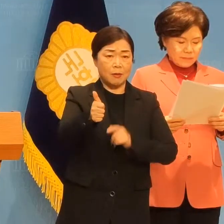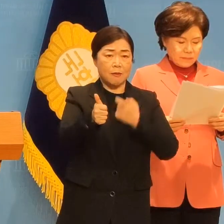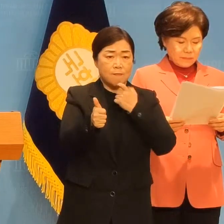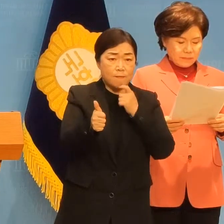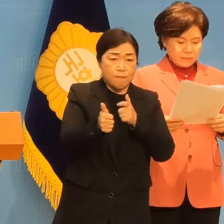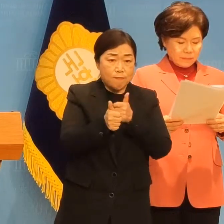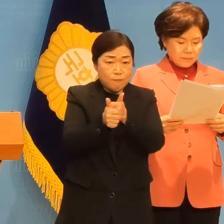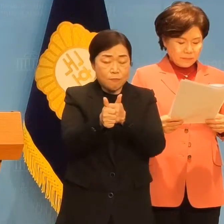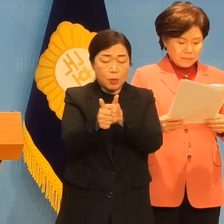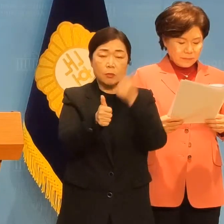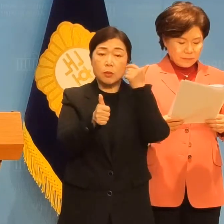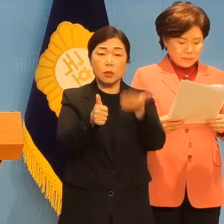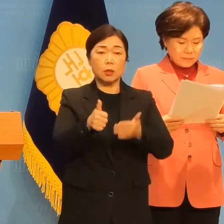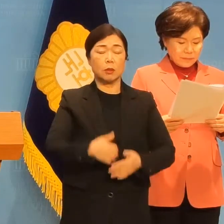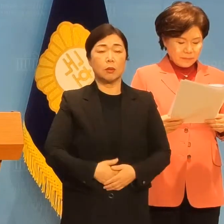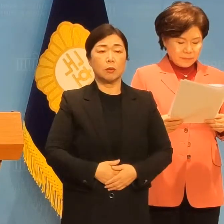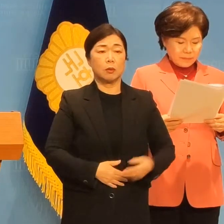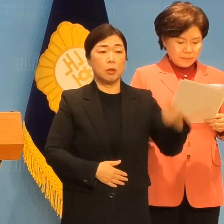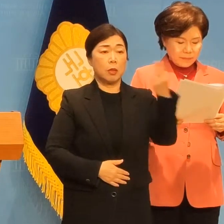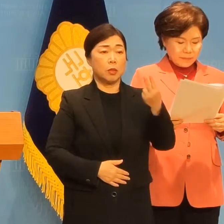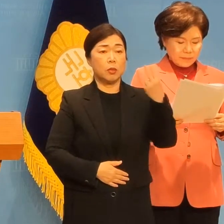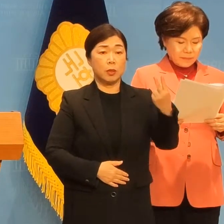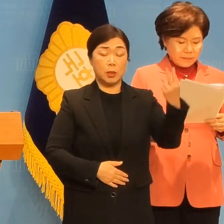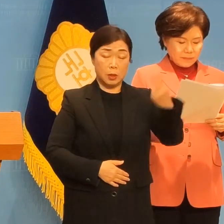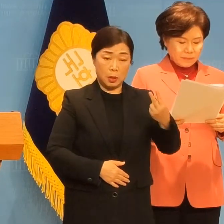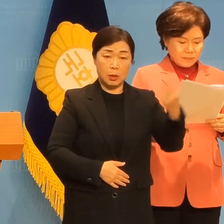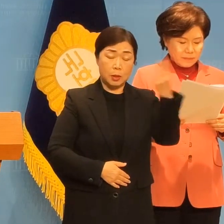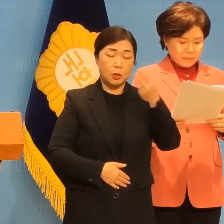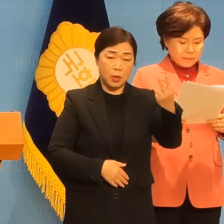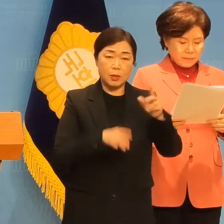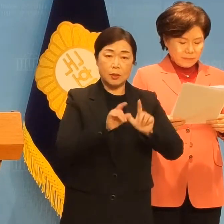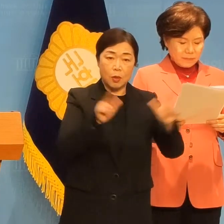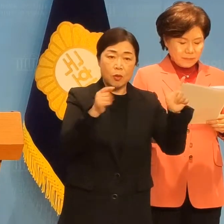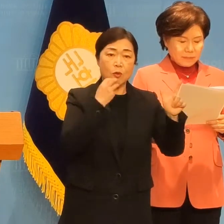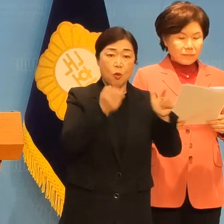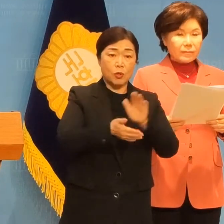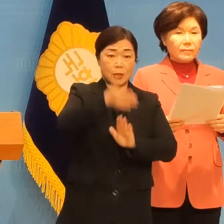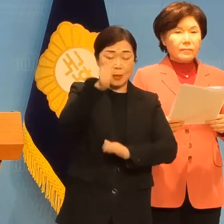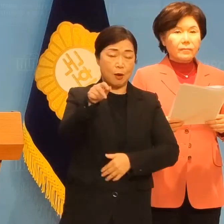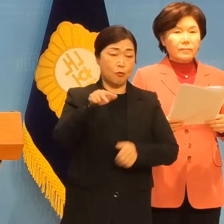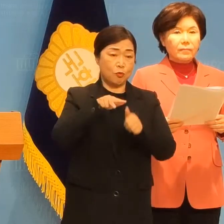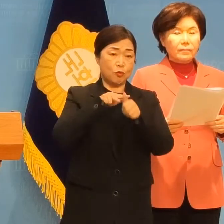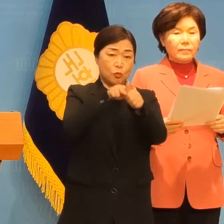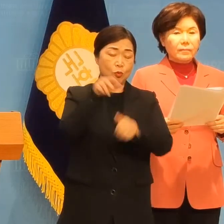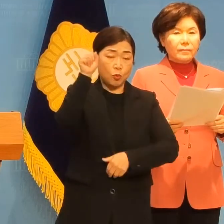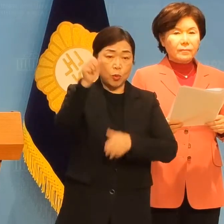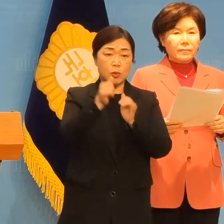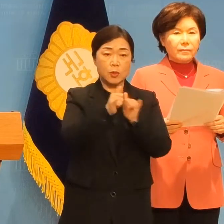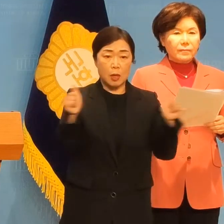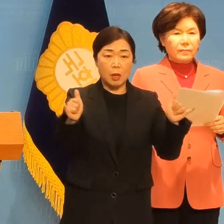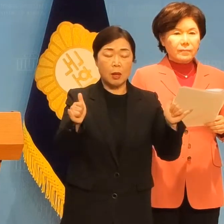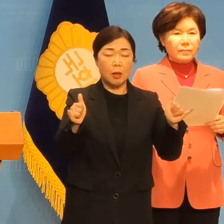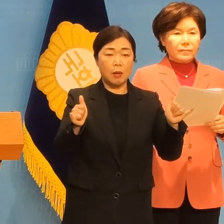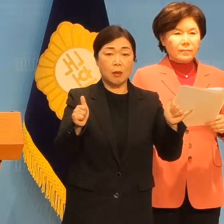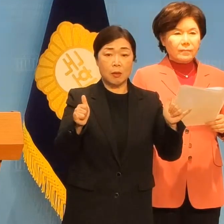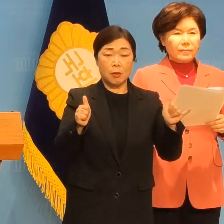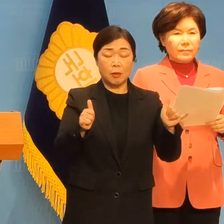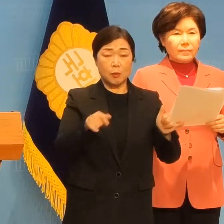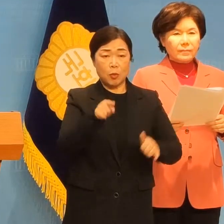스토커입니까? 2002년 서울시장 후보 김민석이 집안 침하가